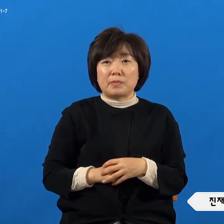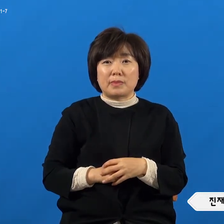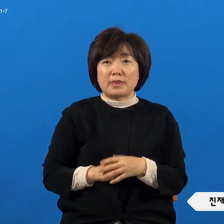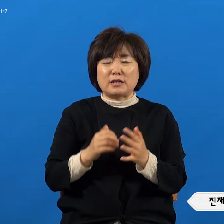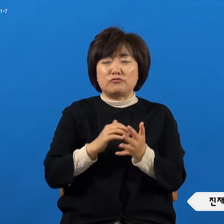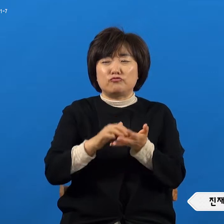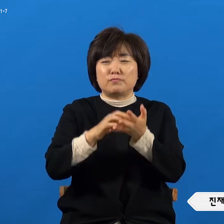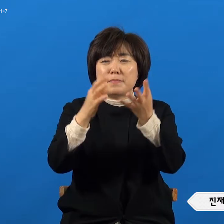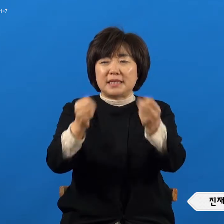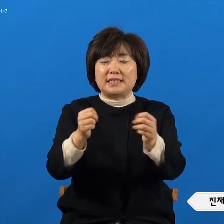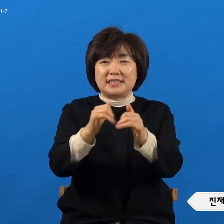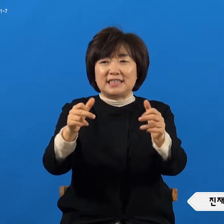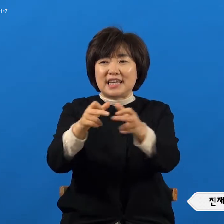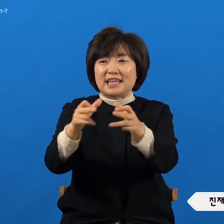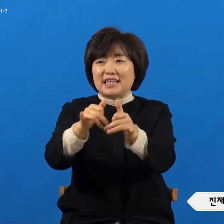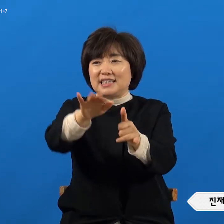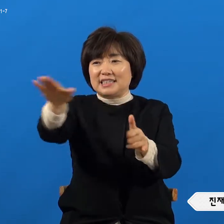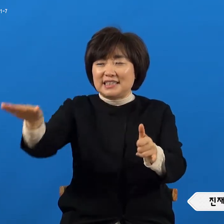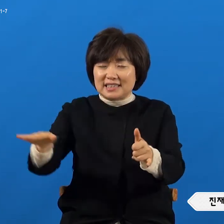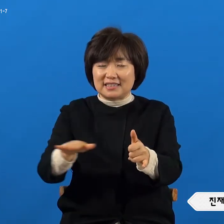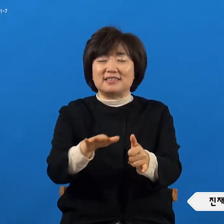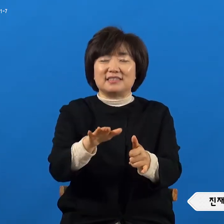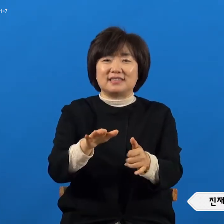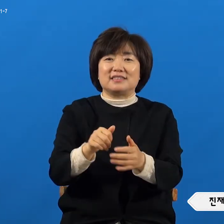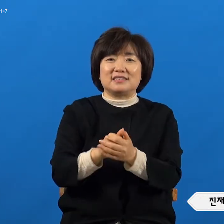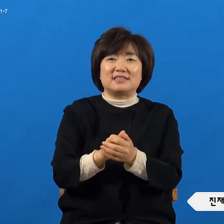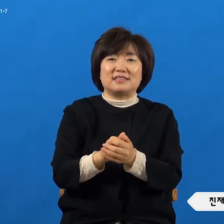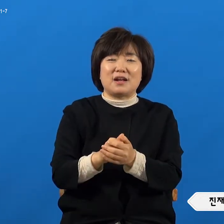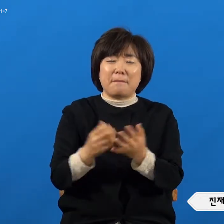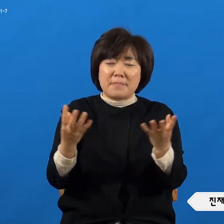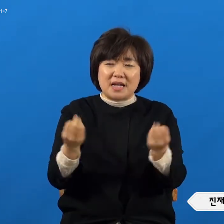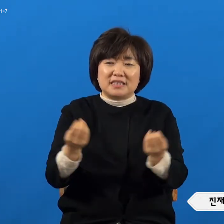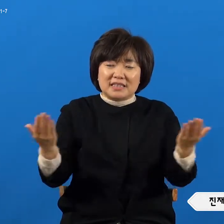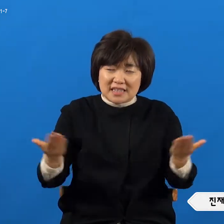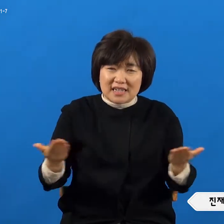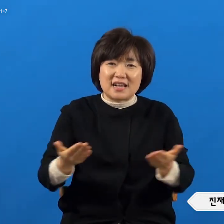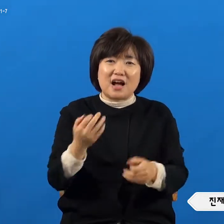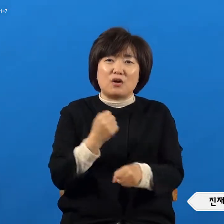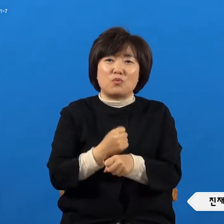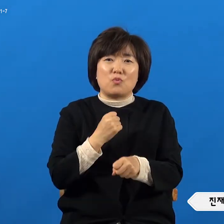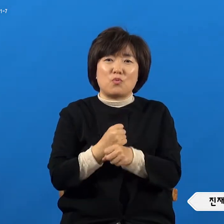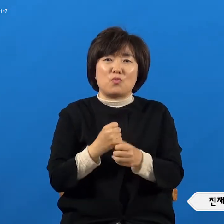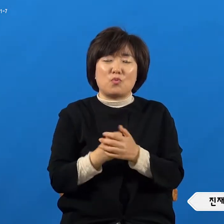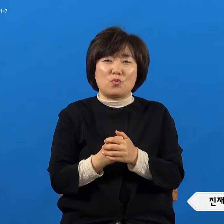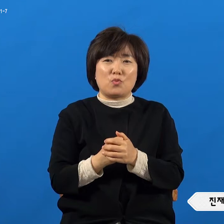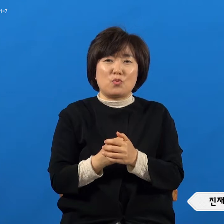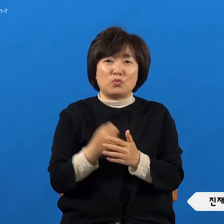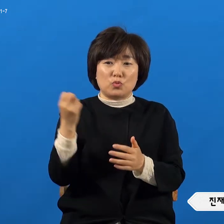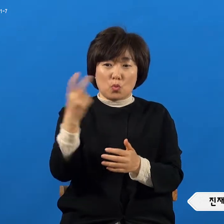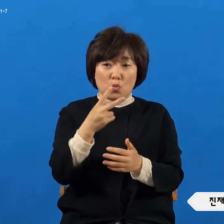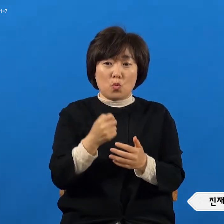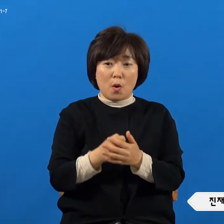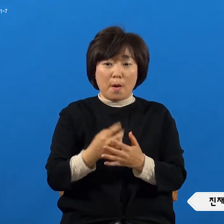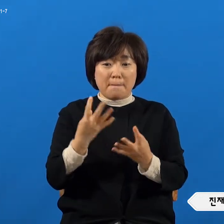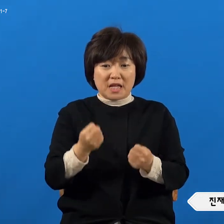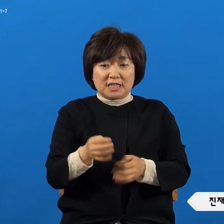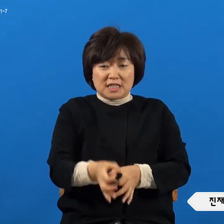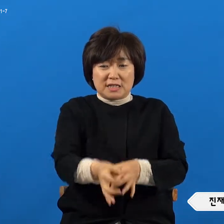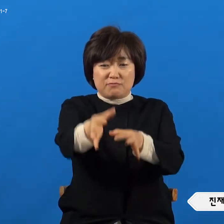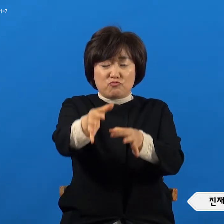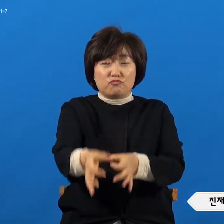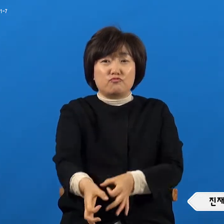수많은 사람들의, 장애인들의 인권을 향해서 많은 일들을 감당하고 또 많은 기부를